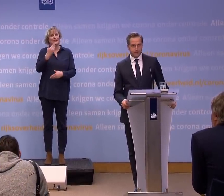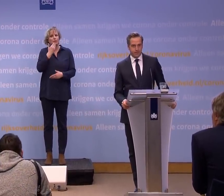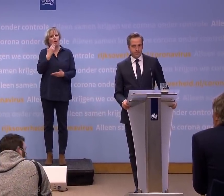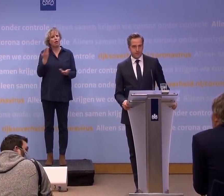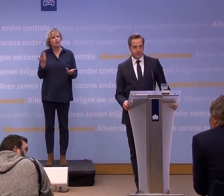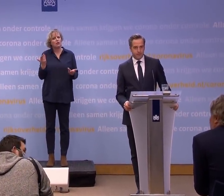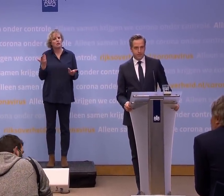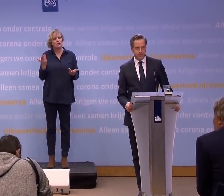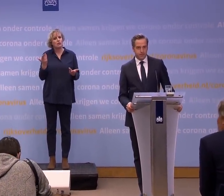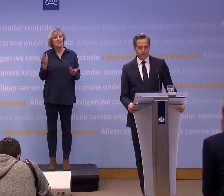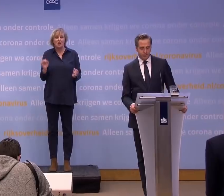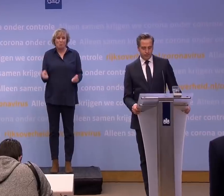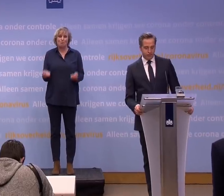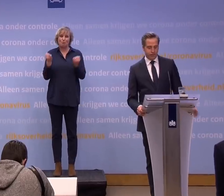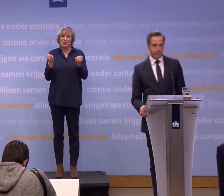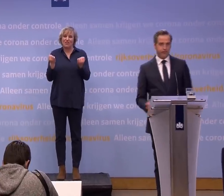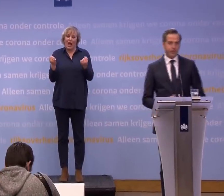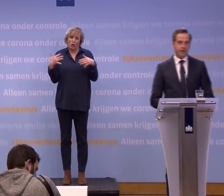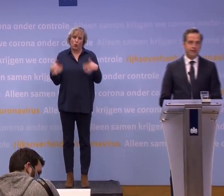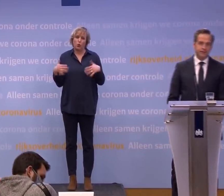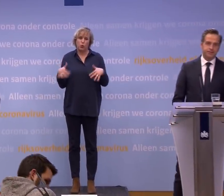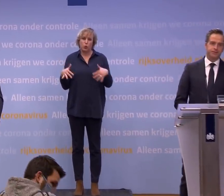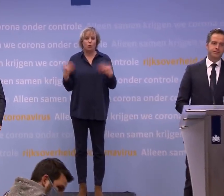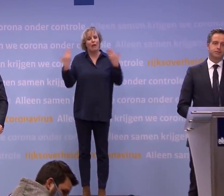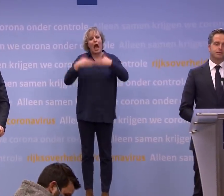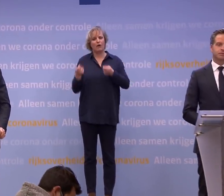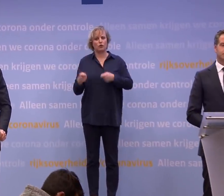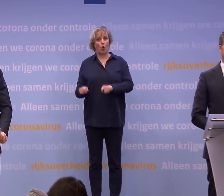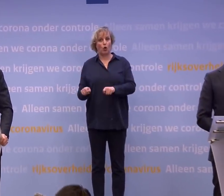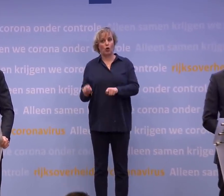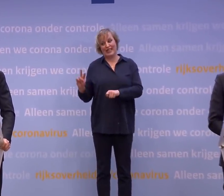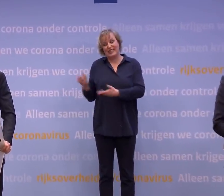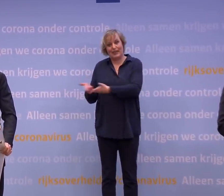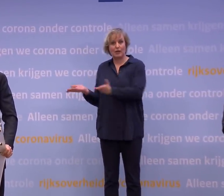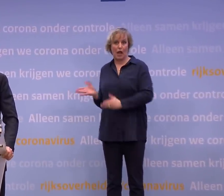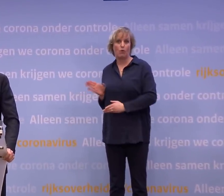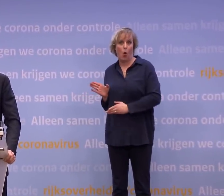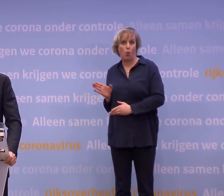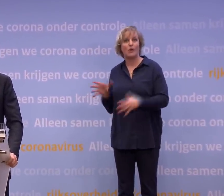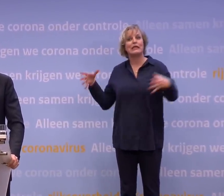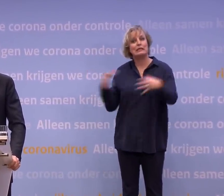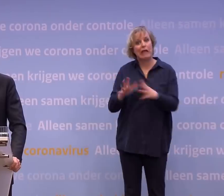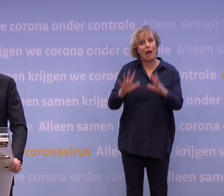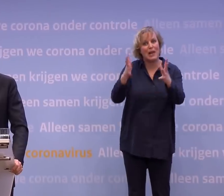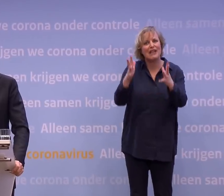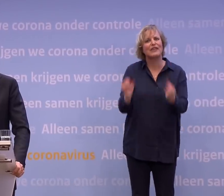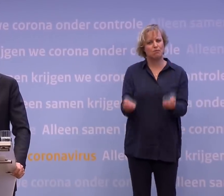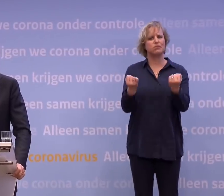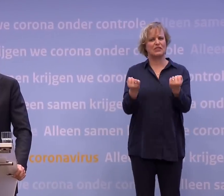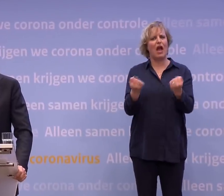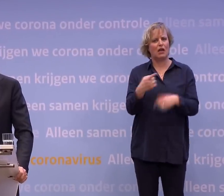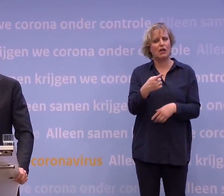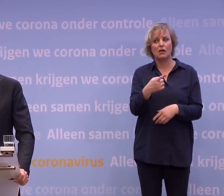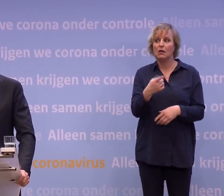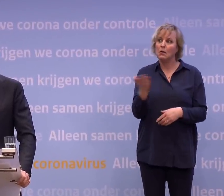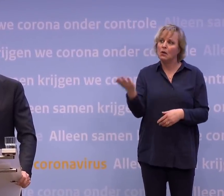En er is ook veel bezwaar tegen zo'n avondklop met name. Ook in de Tweede Kamer, ook in de samenleving. Met welk argument denkt